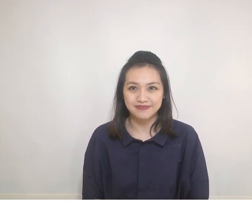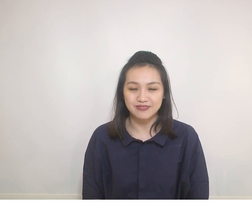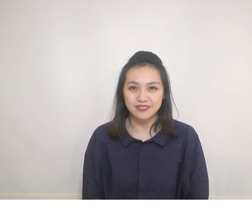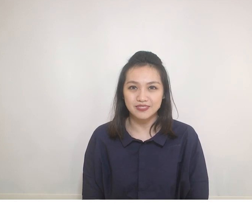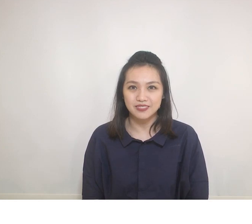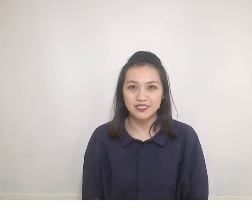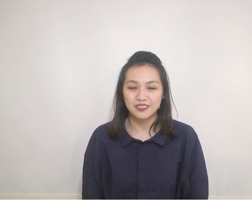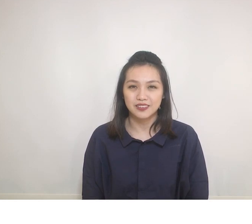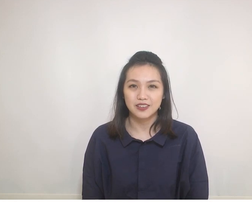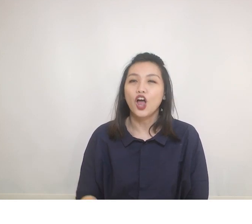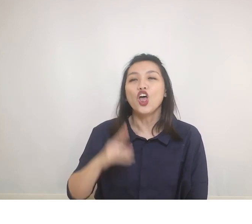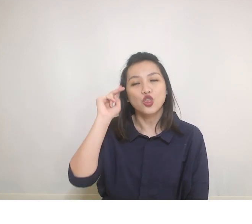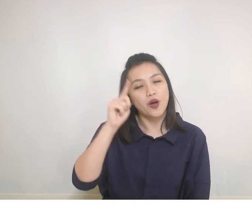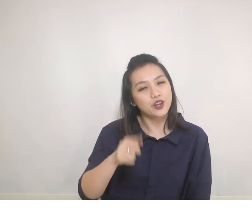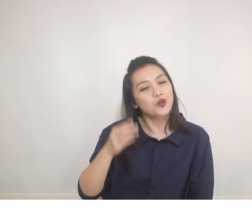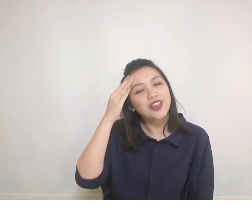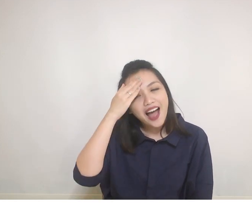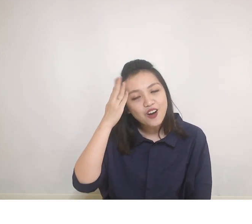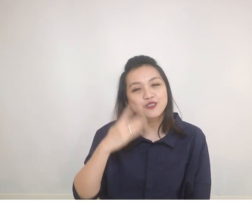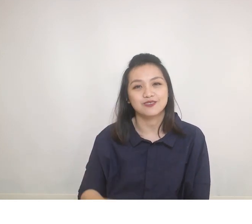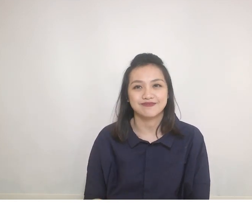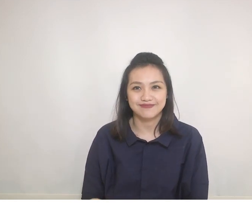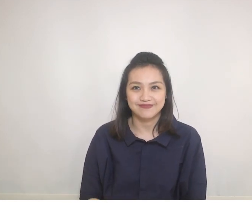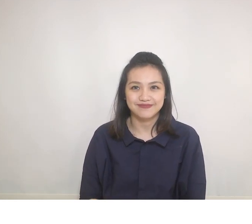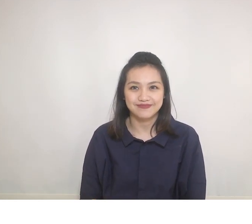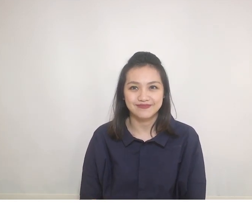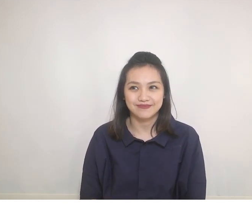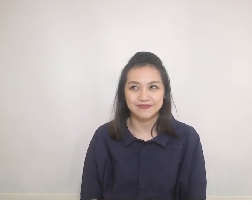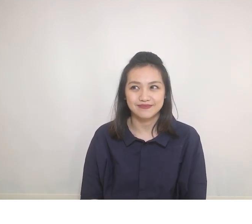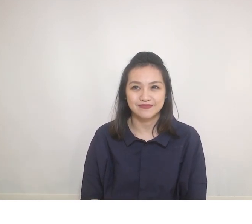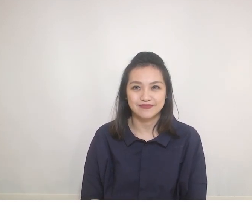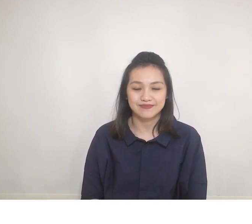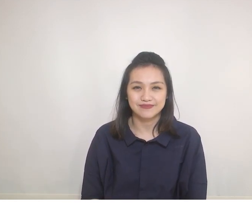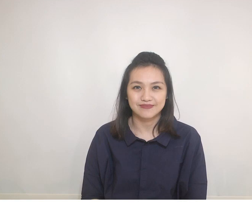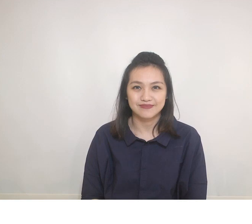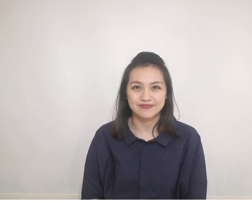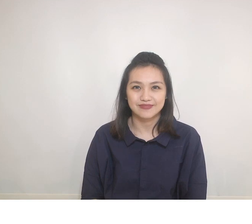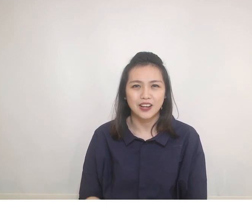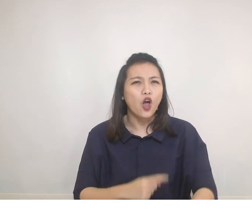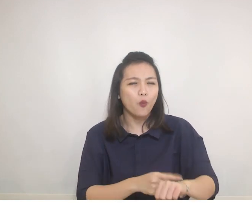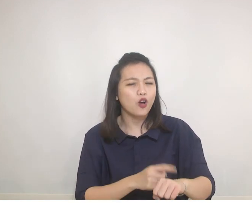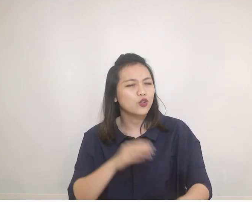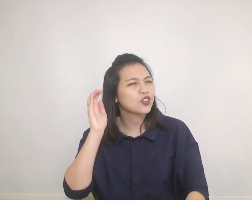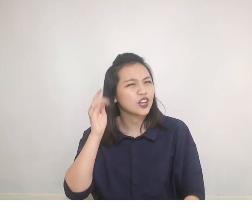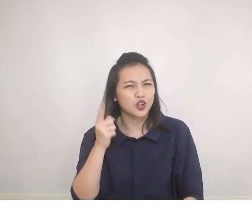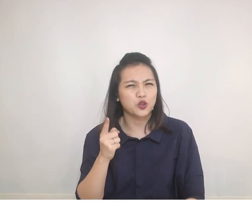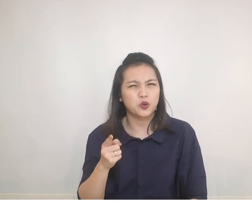kepada pemimpin rohani Anda atau tanya dengan bapak rohani yang mengcover kalian lah